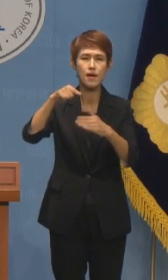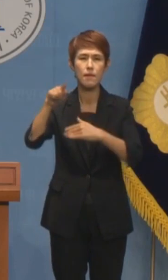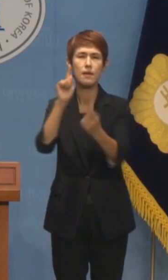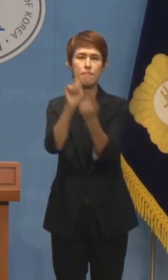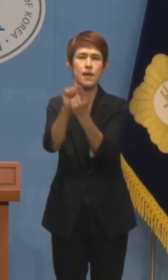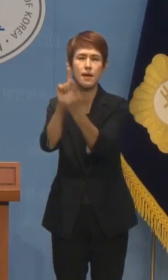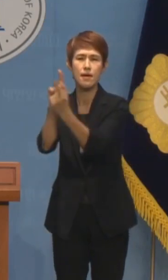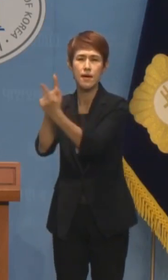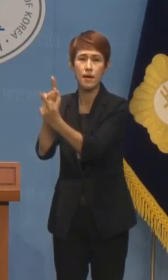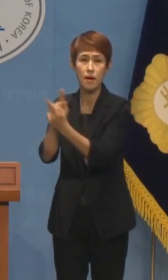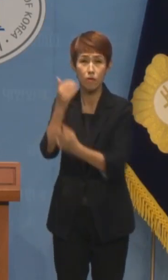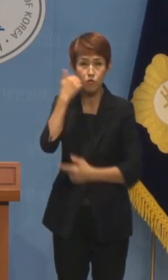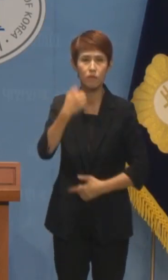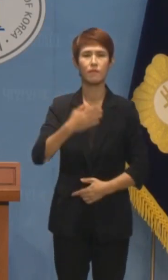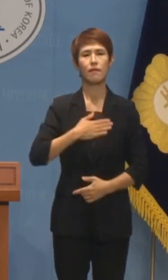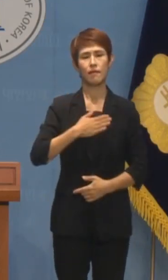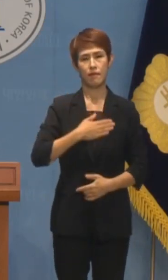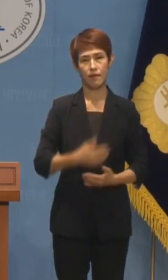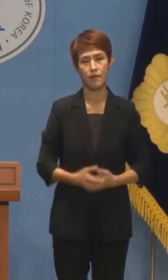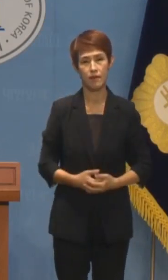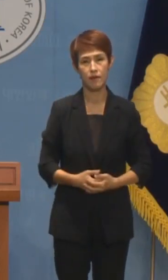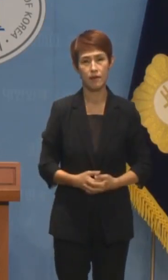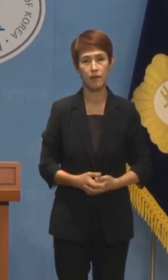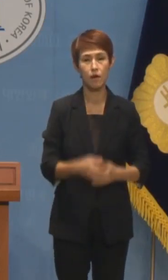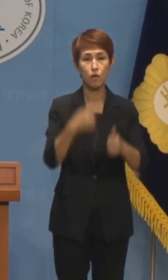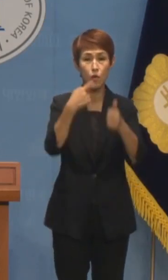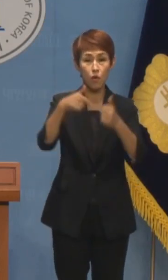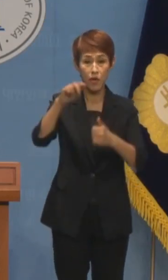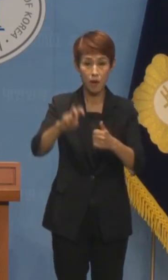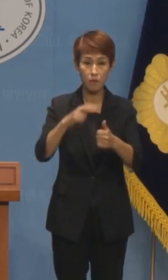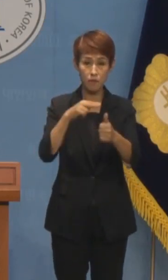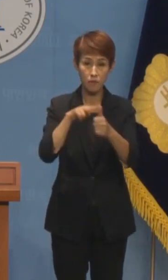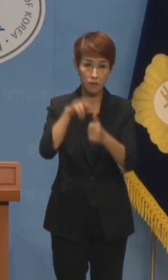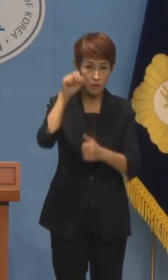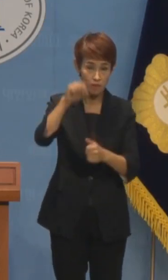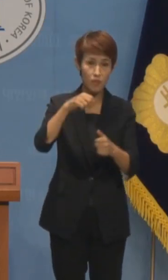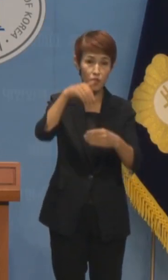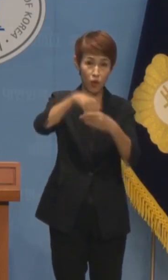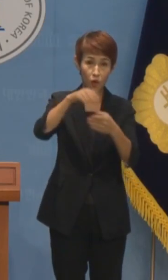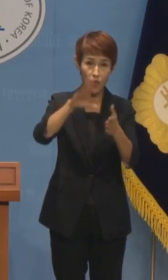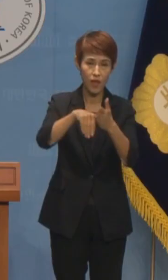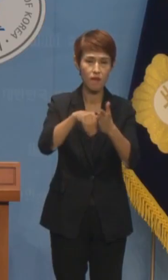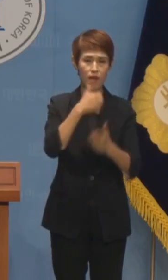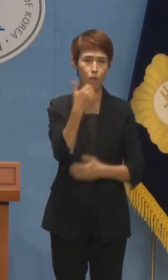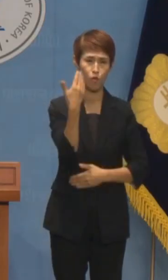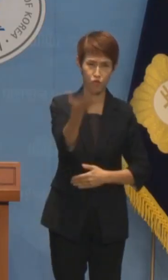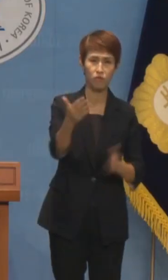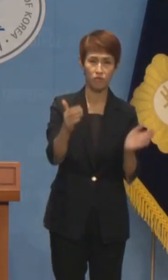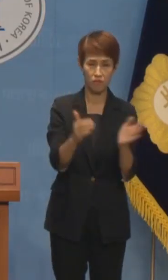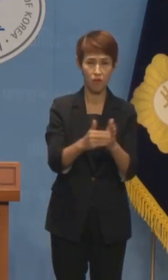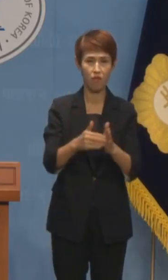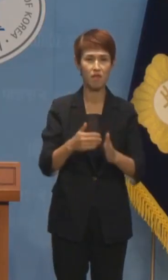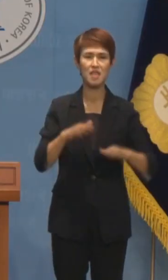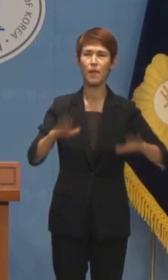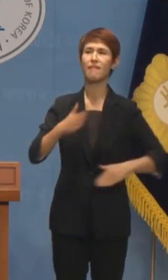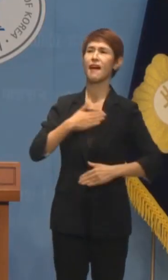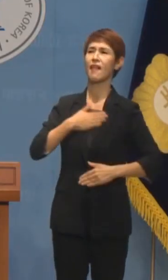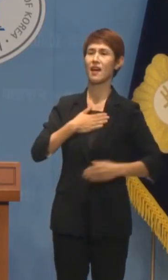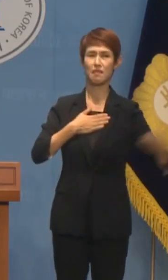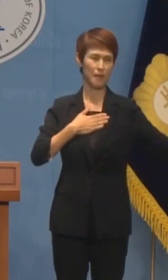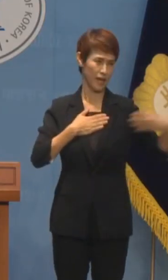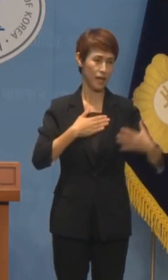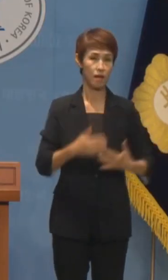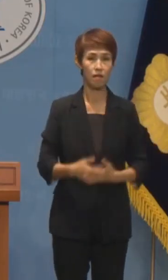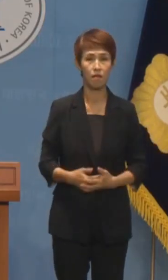있습니다. 지난 교육감 선거에서 양보했으니 이번에 교육감은 내가 돼야 한다고 우기는 후보가 있었고,